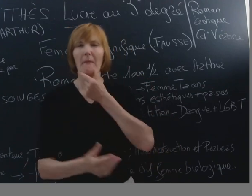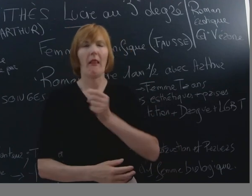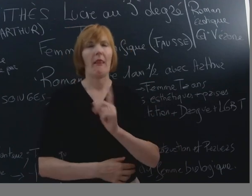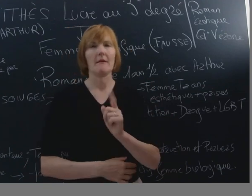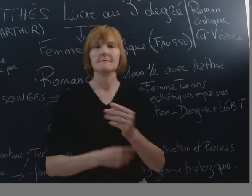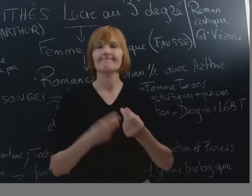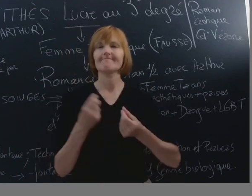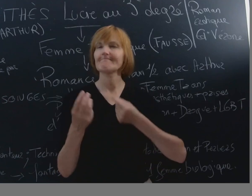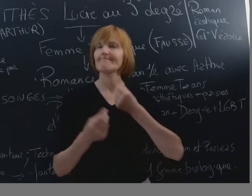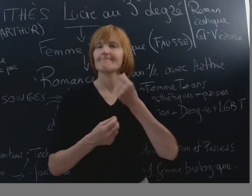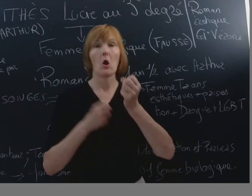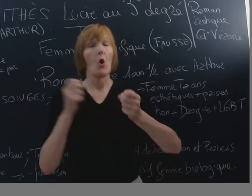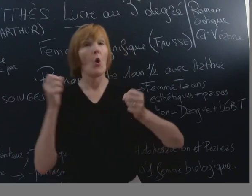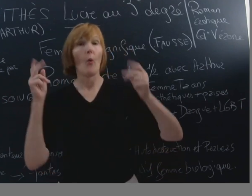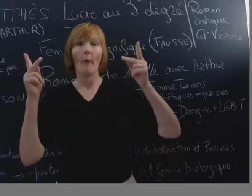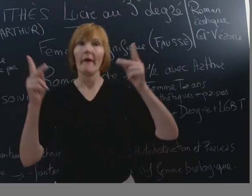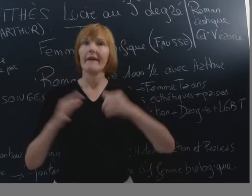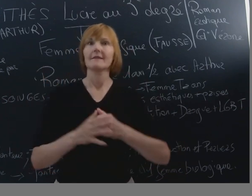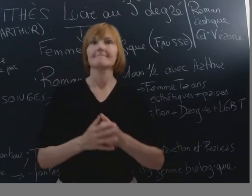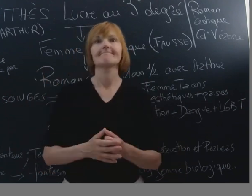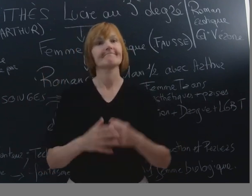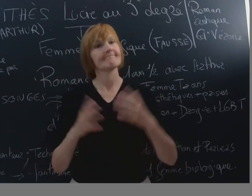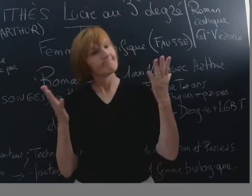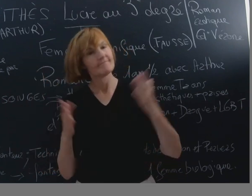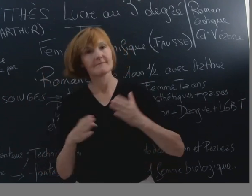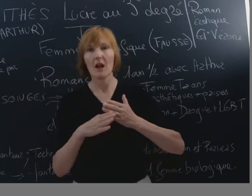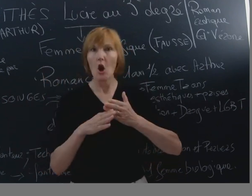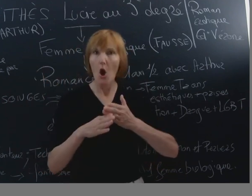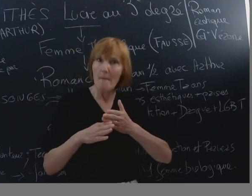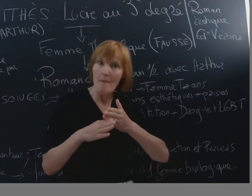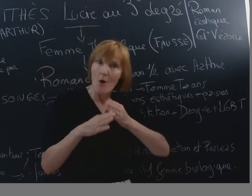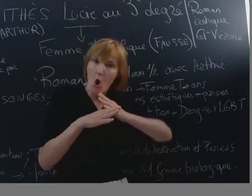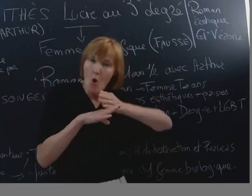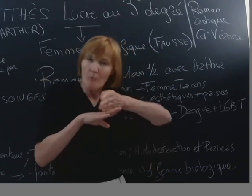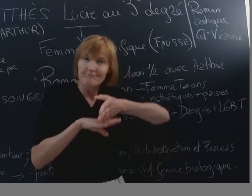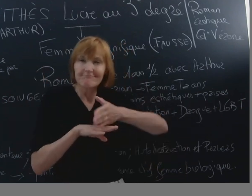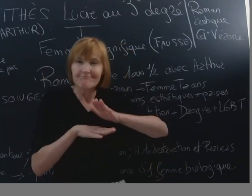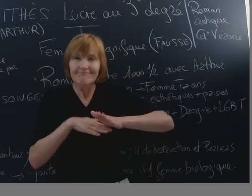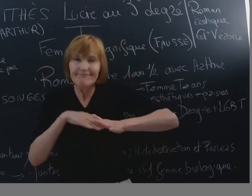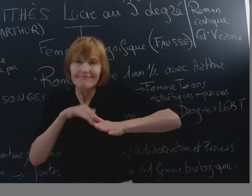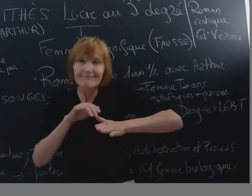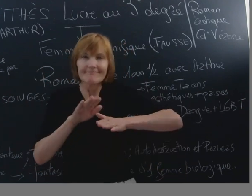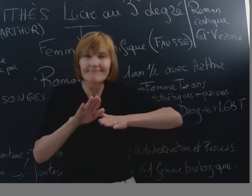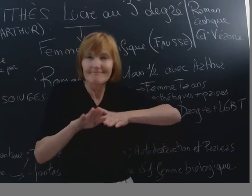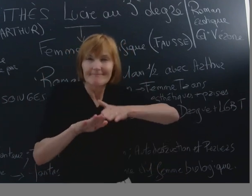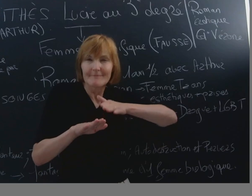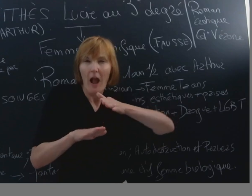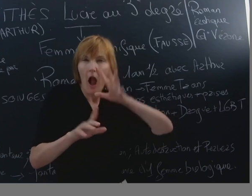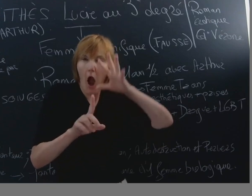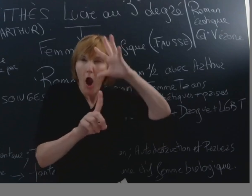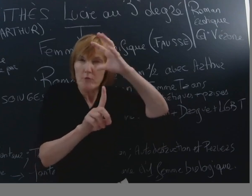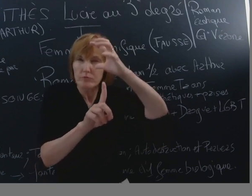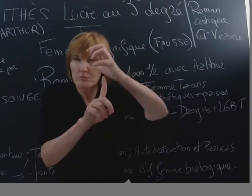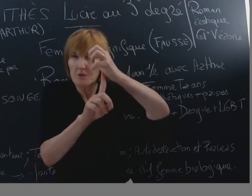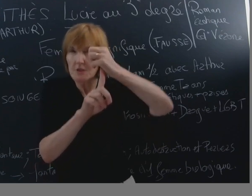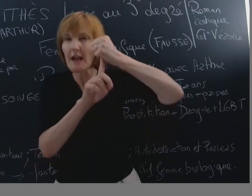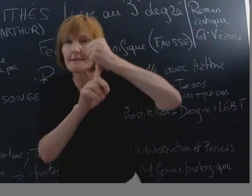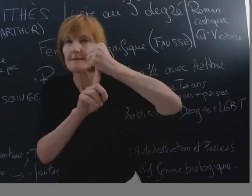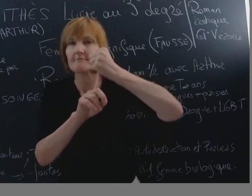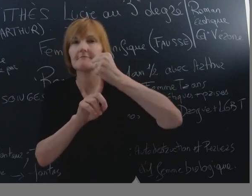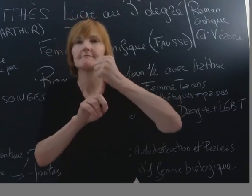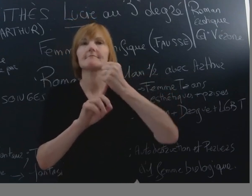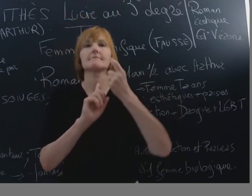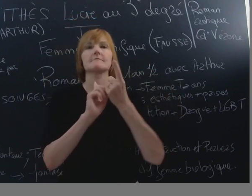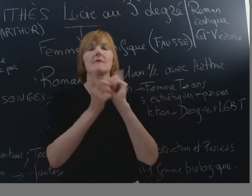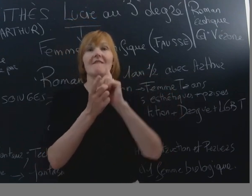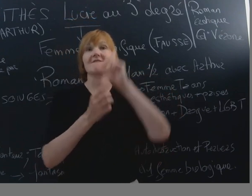et dans une situation de mal être bien et il s'engage un peu à peu dans une